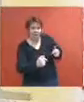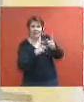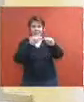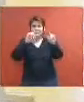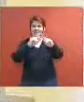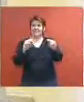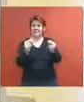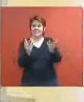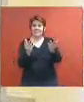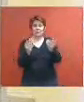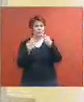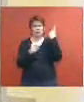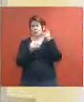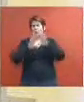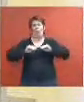d'expliquer les choses